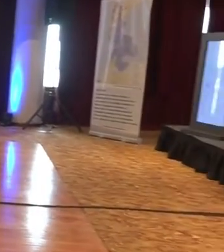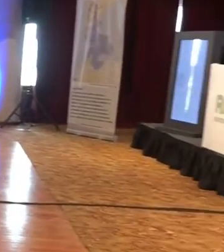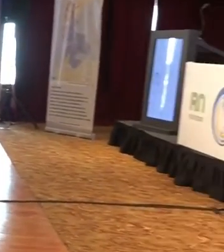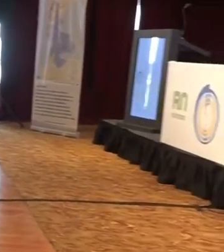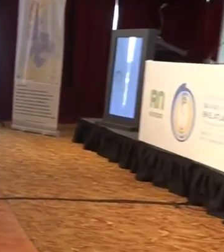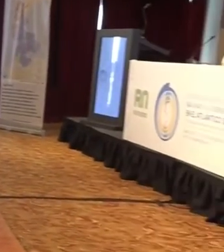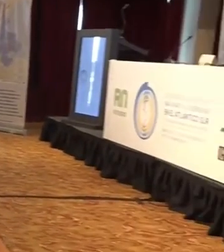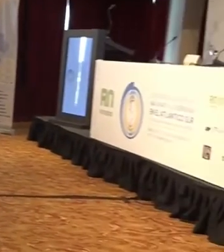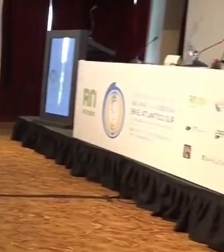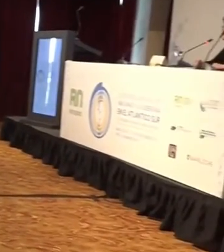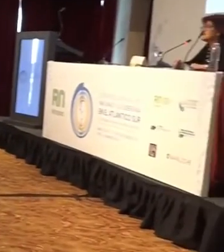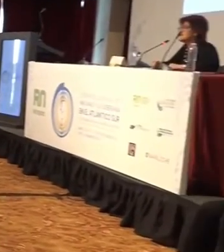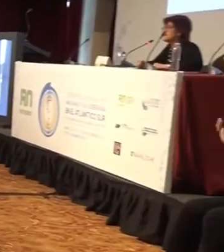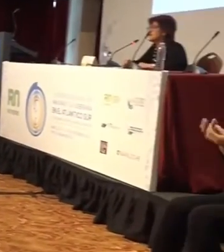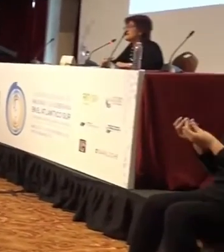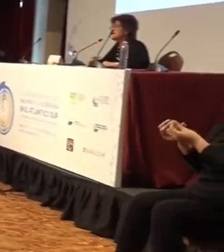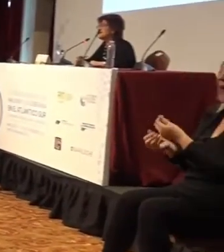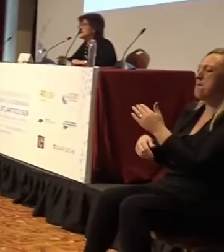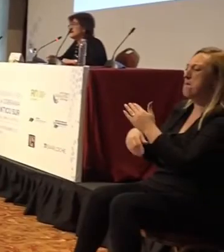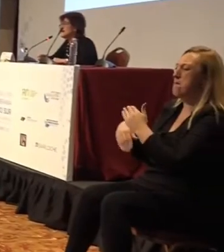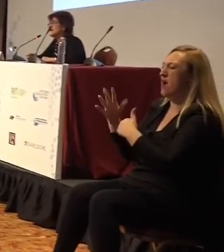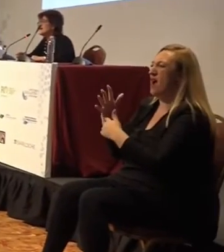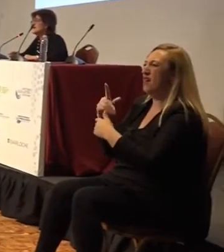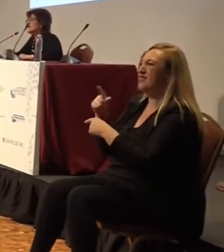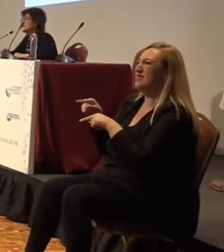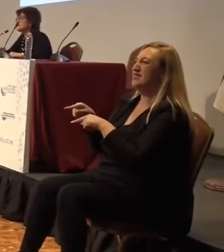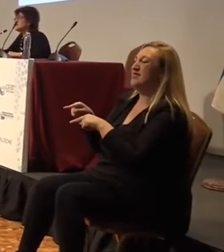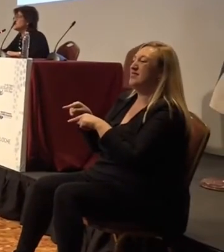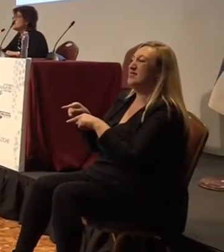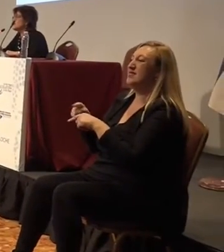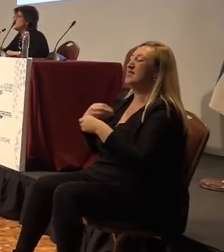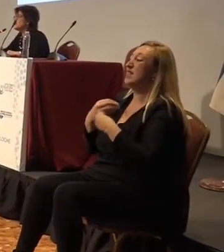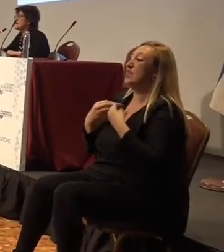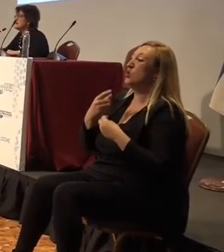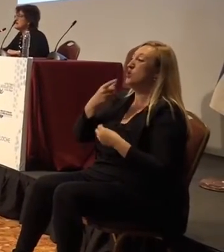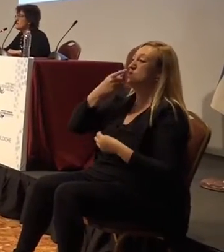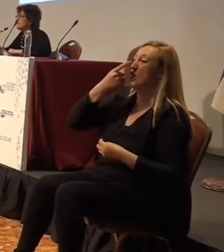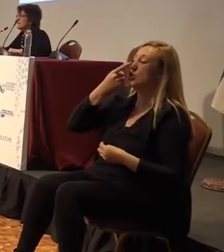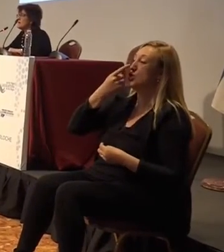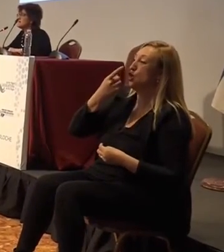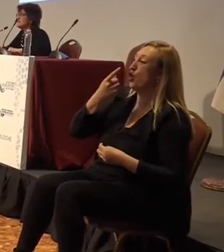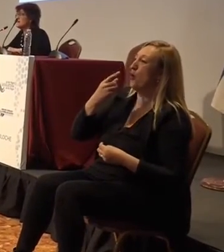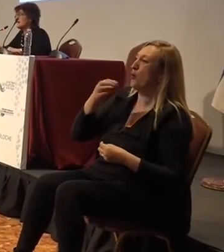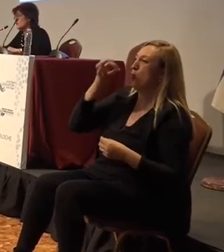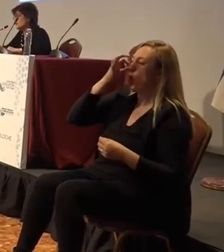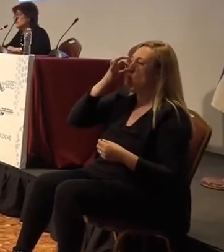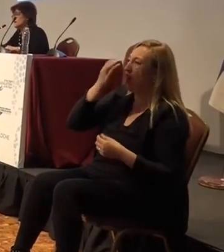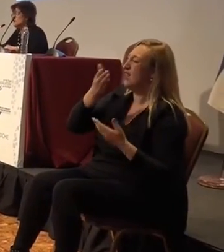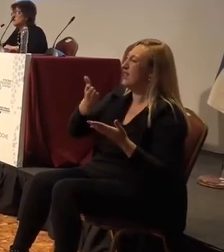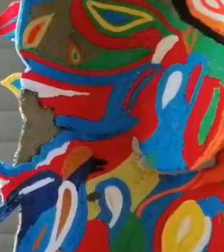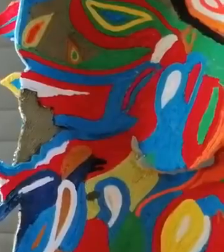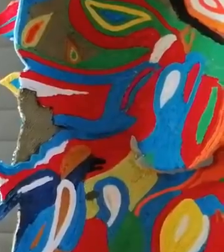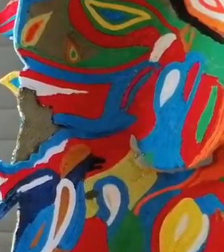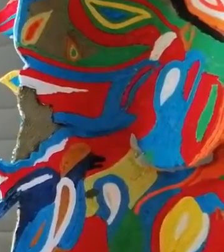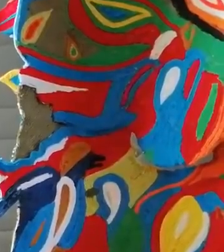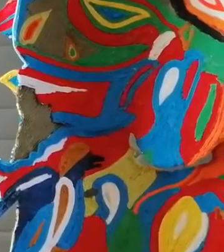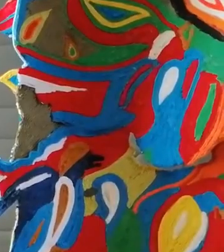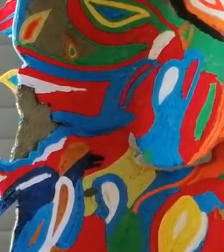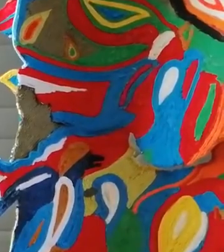viene a llenar un espacio muy de mucha necesidad y también un poco vacante no